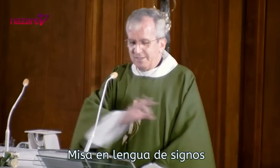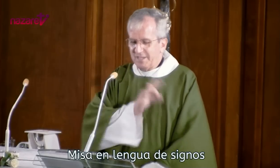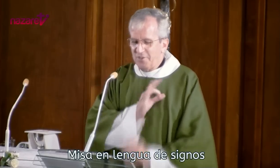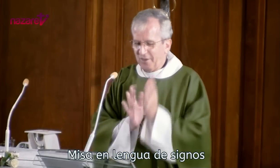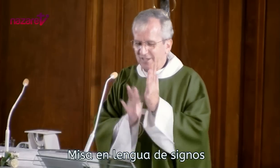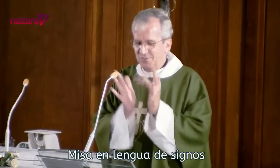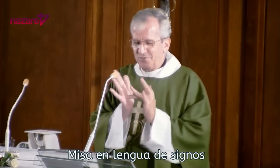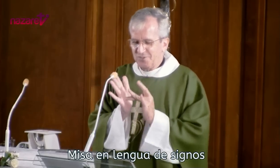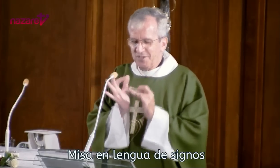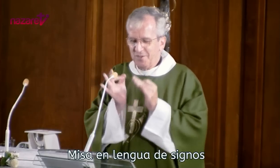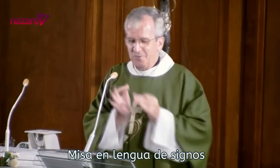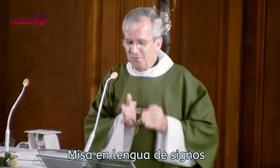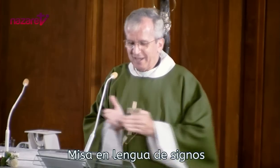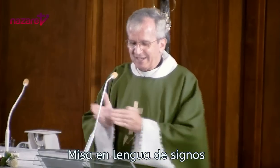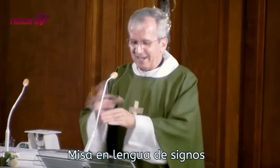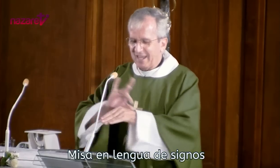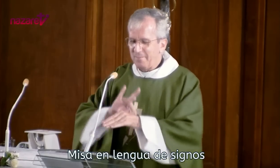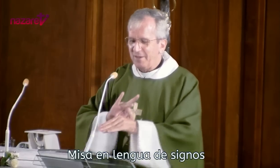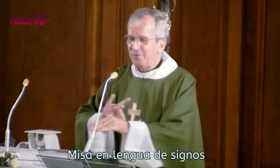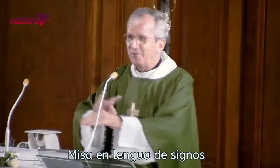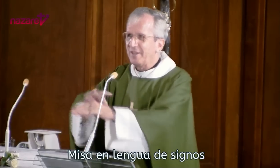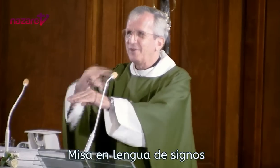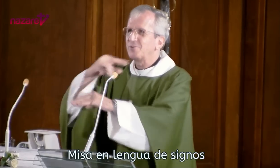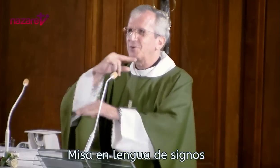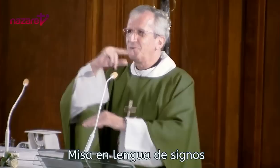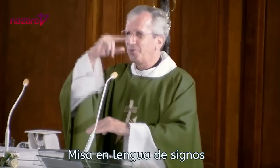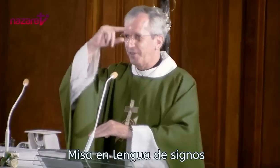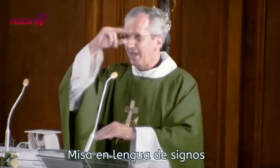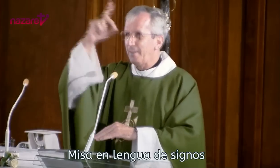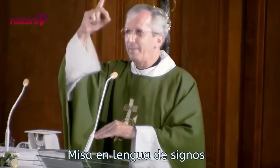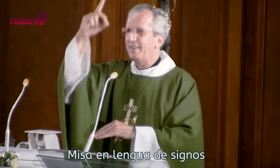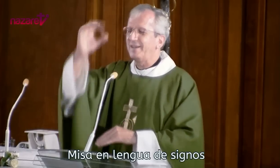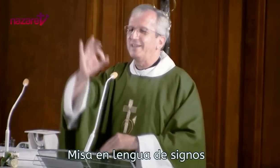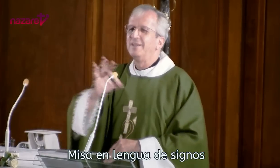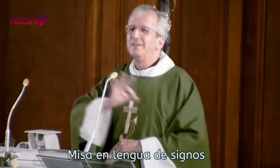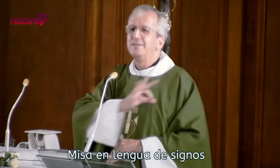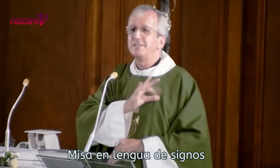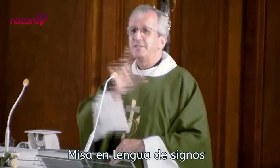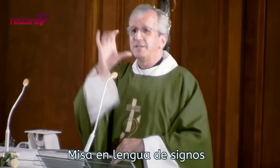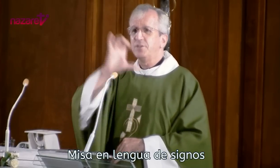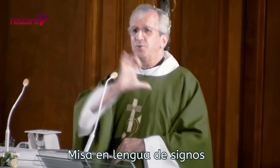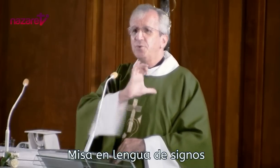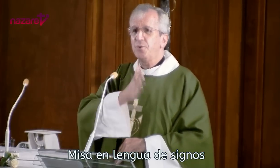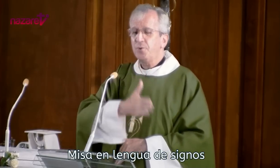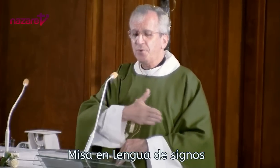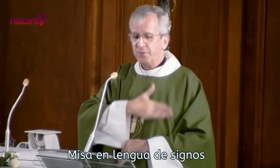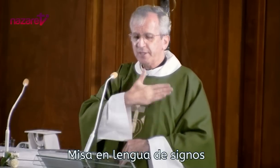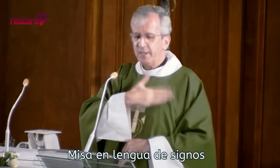Señor Jesús, tú que eres el camino que nos conduce al Padre. Señor, ten